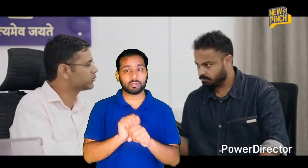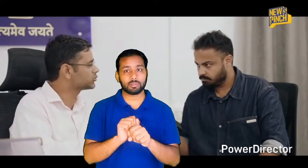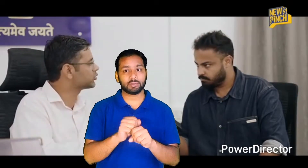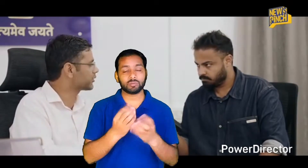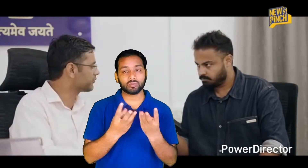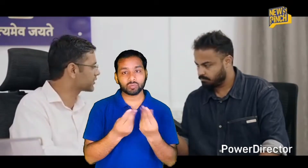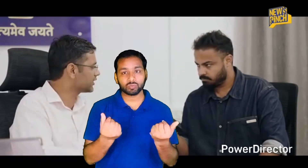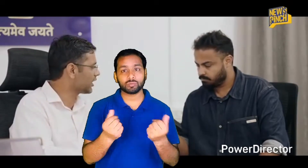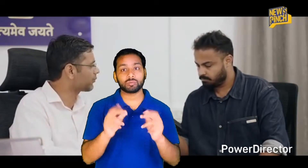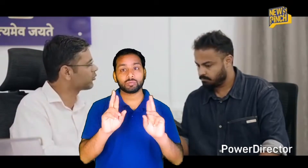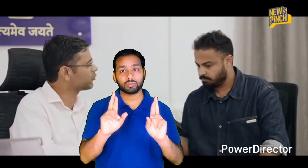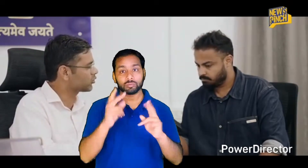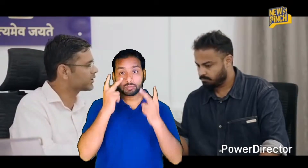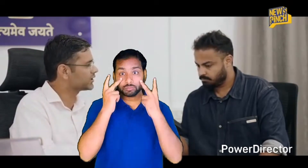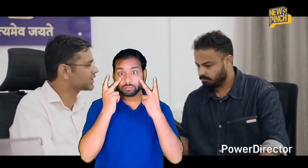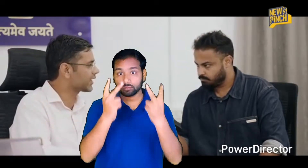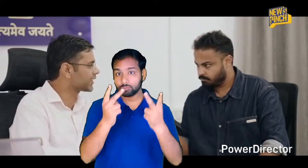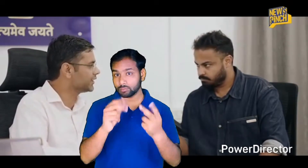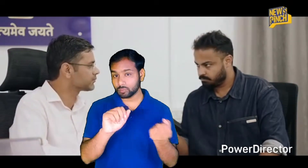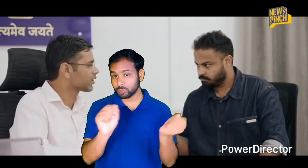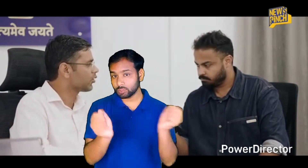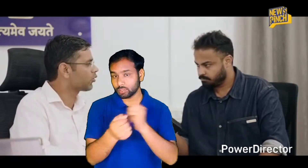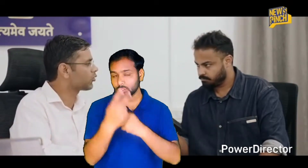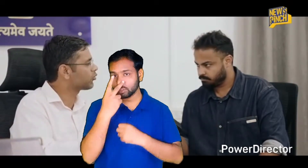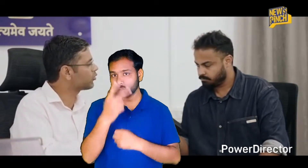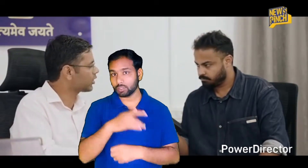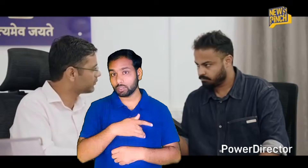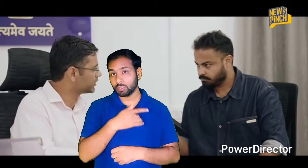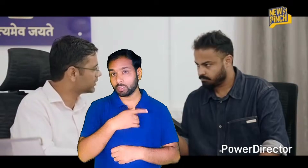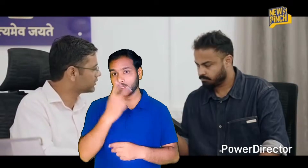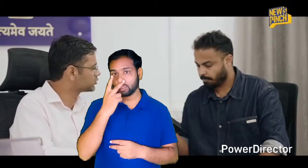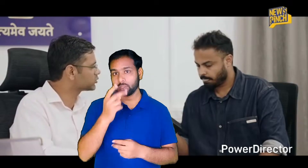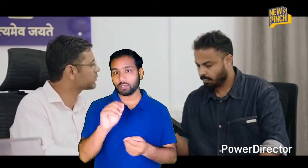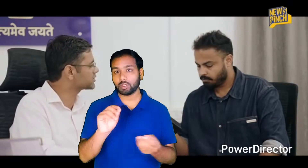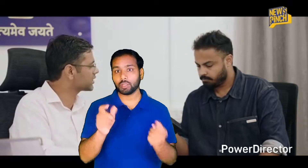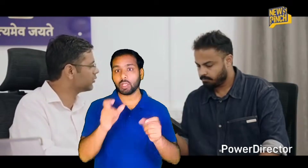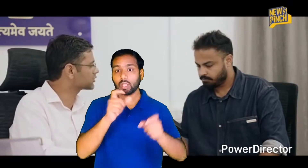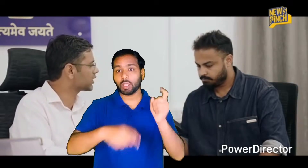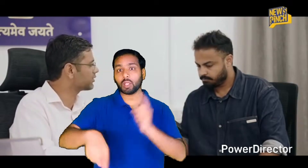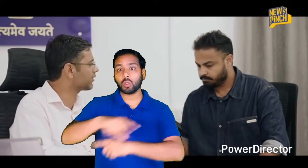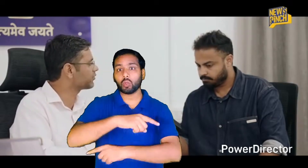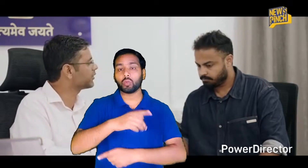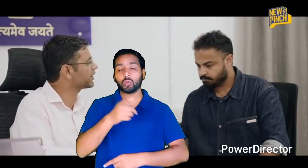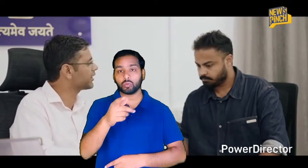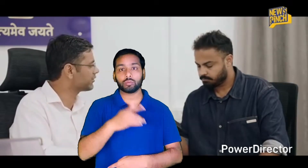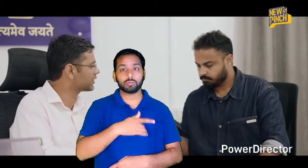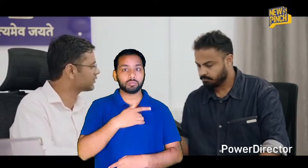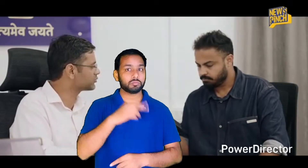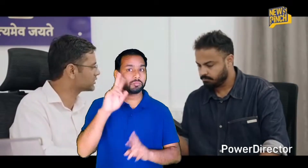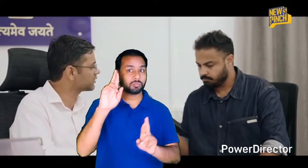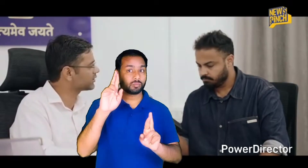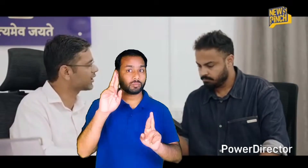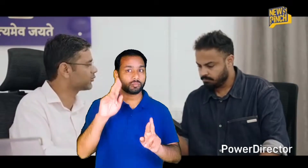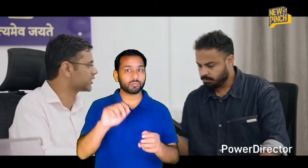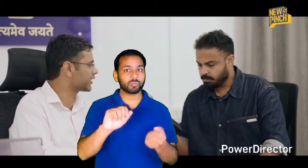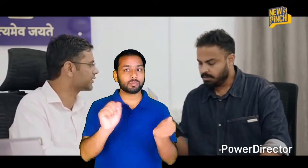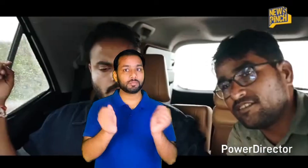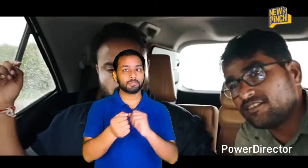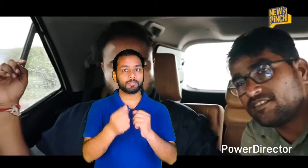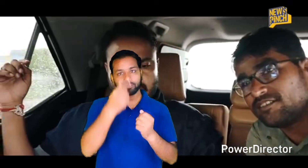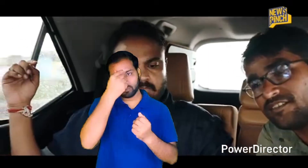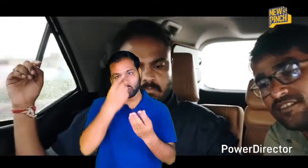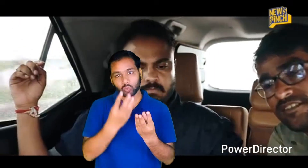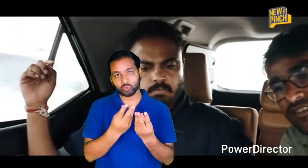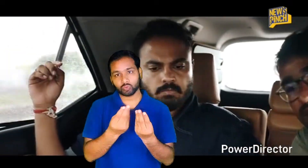ही आमूलचूल परिवर्तन आप लोगों को भी नज़र आएंगे और लोगों का भी जो समस्या है उसका भी काफ़ी बड़े लेवल तक उसका समाधान हो